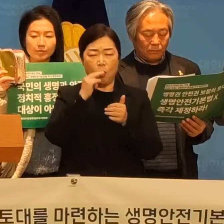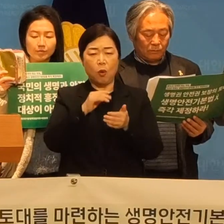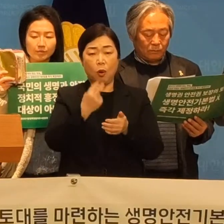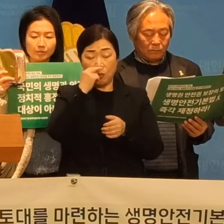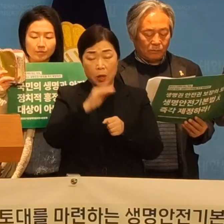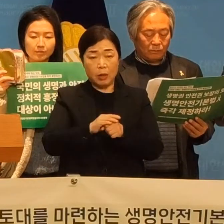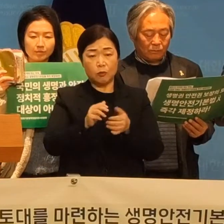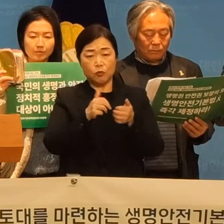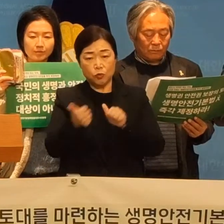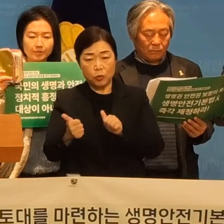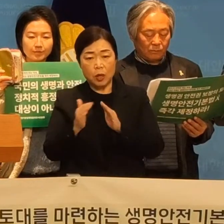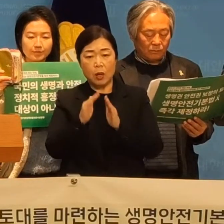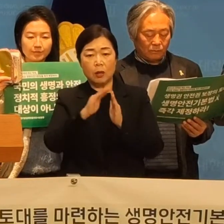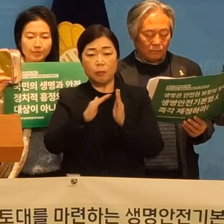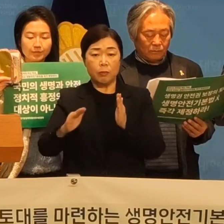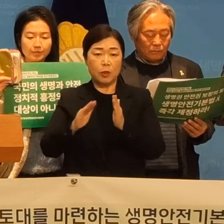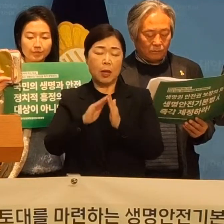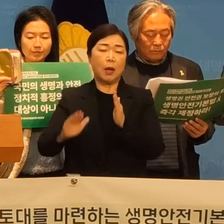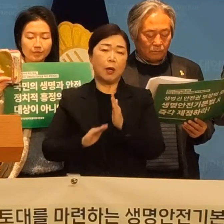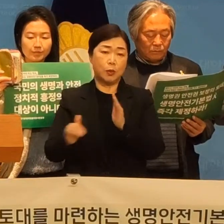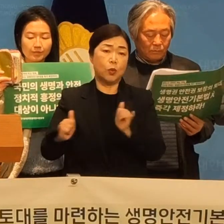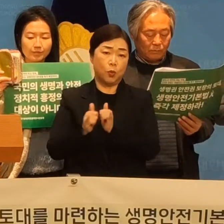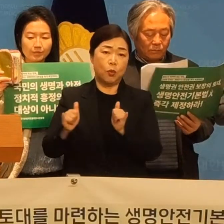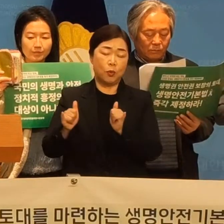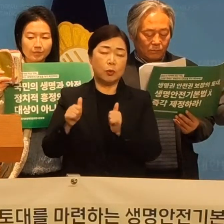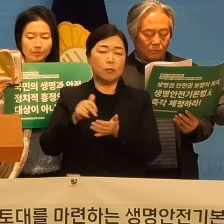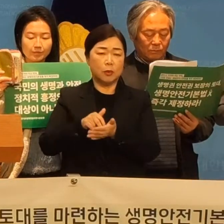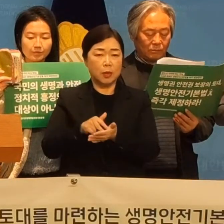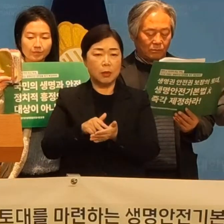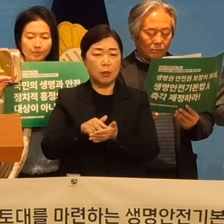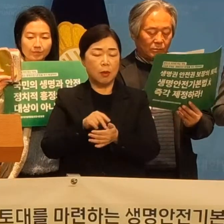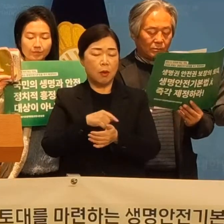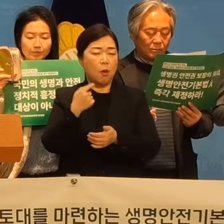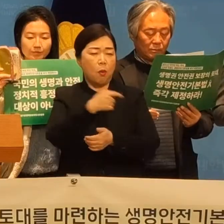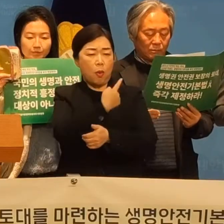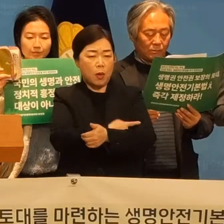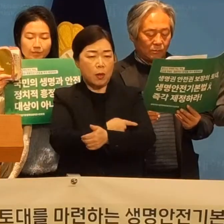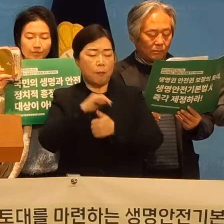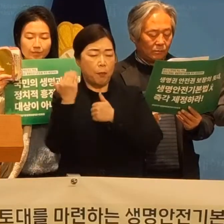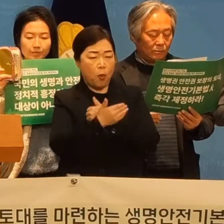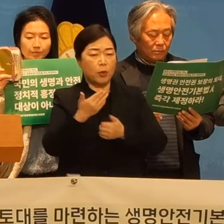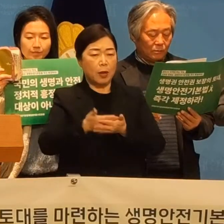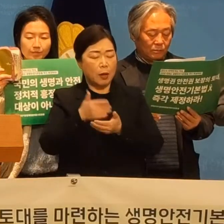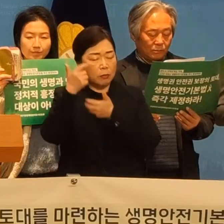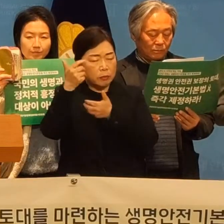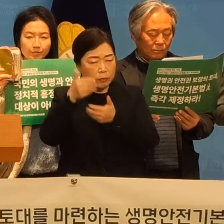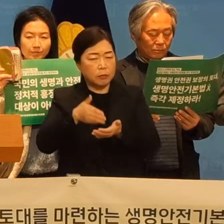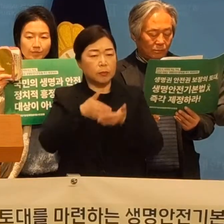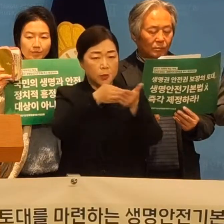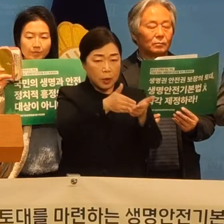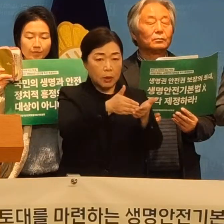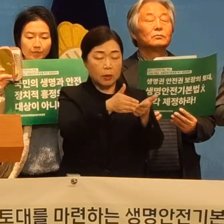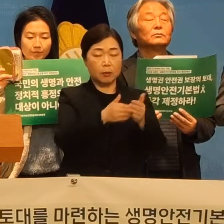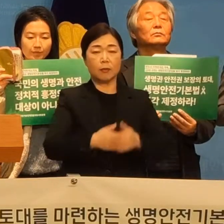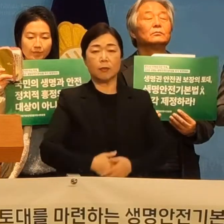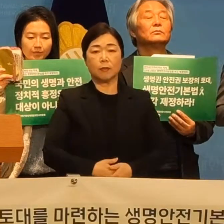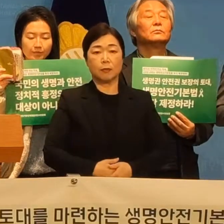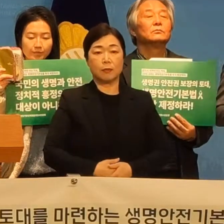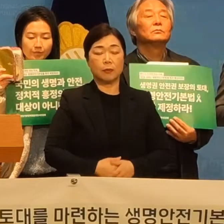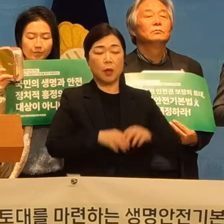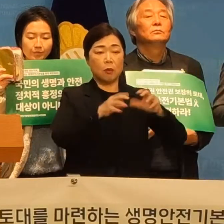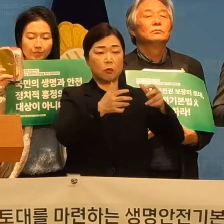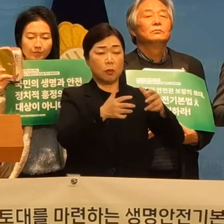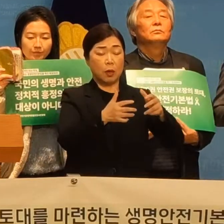수많은 피해자들의 권리로부터 도출되는 의무이기도 합니다. 국가의 부재 속에 생명과